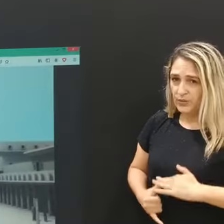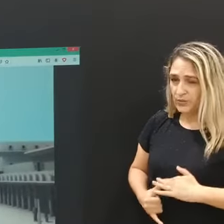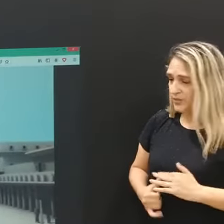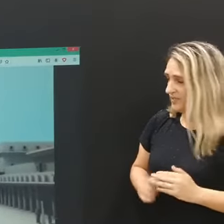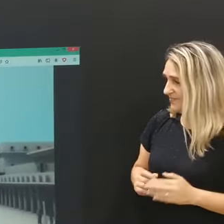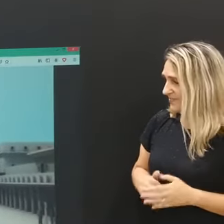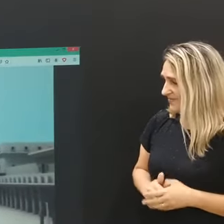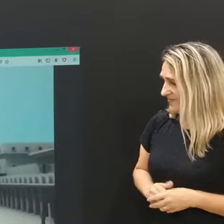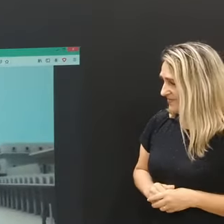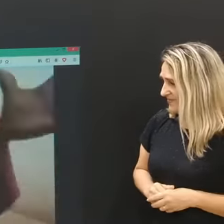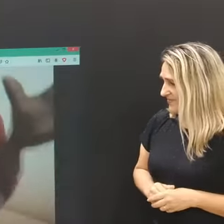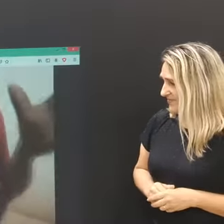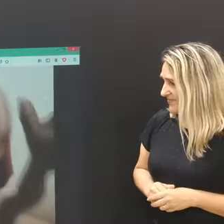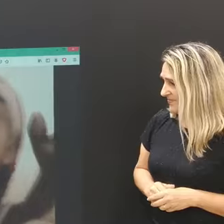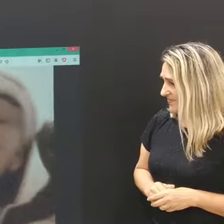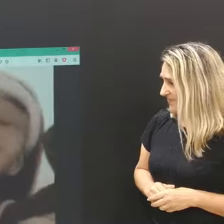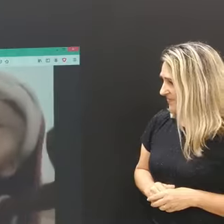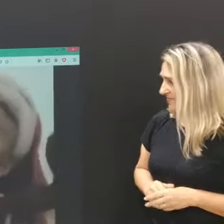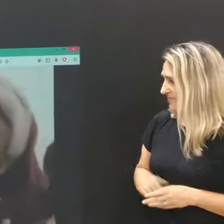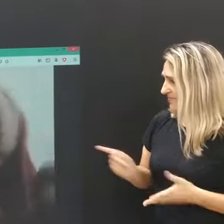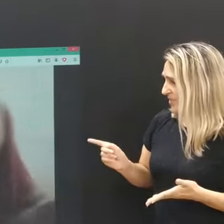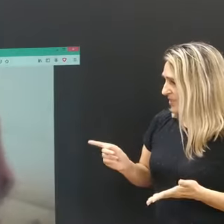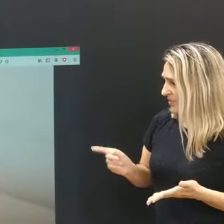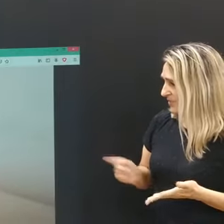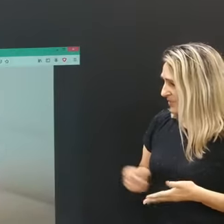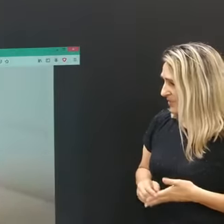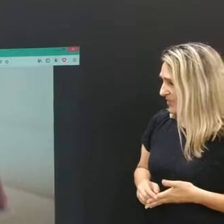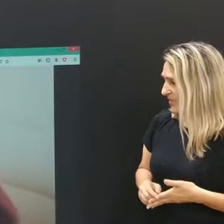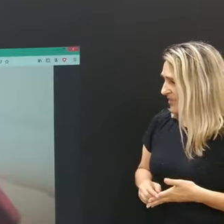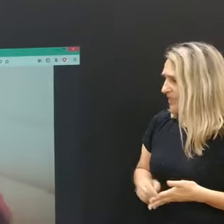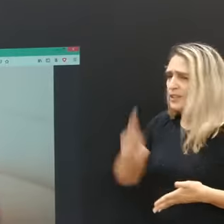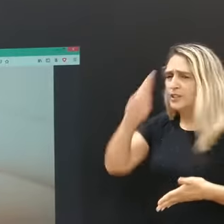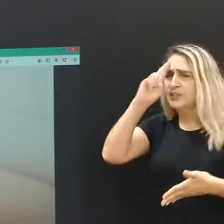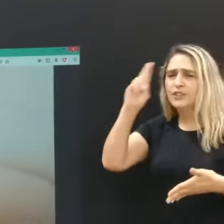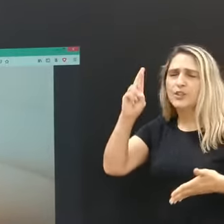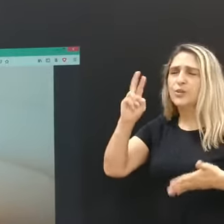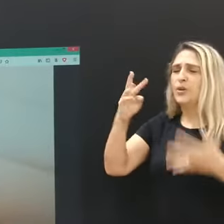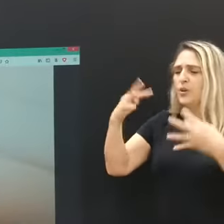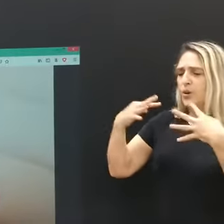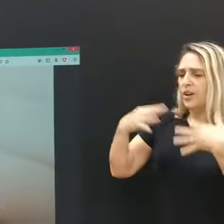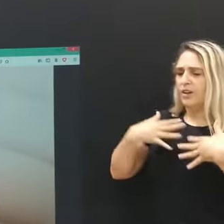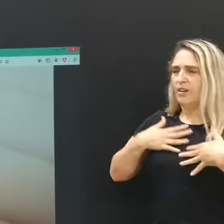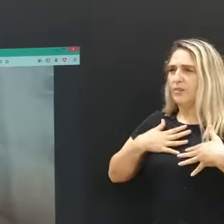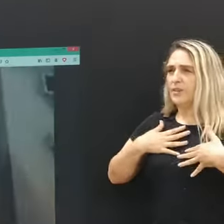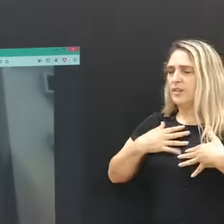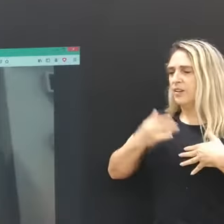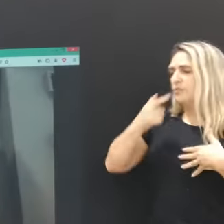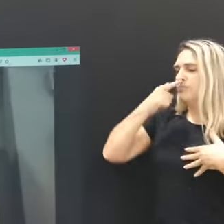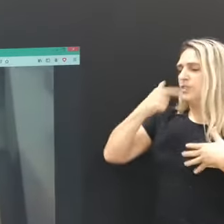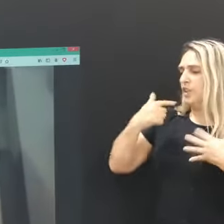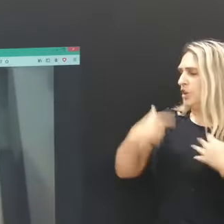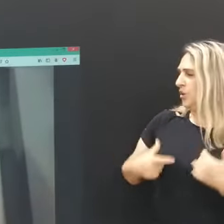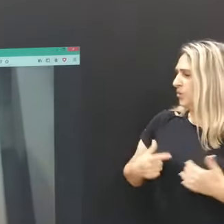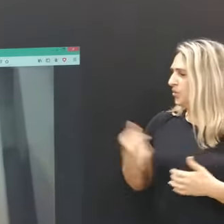O publicano era uma pessoa humilde, diferente do fariseu. O fariseu ele era